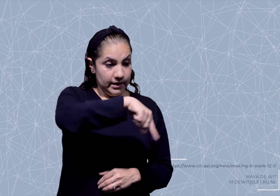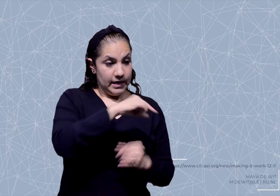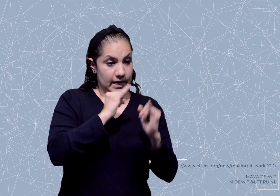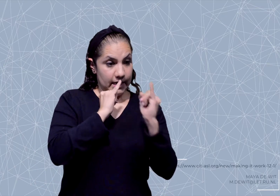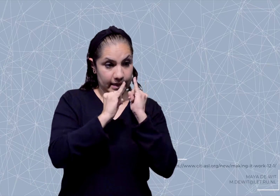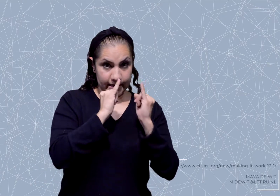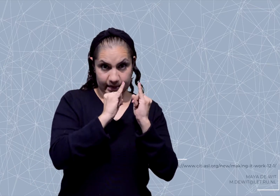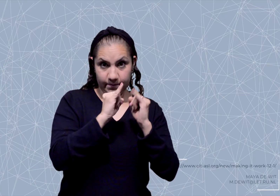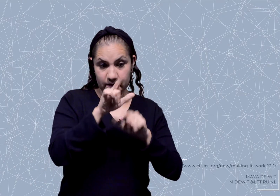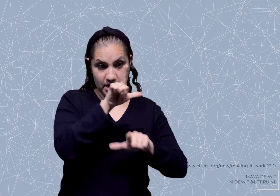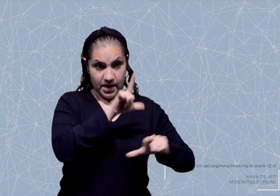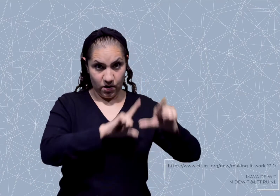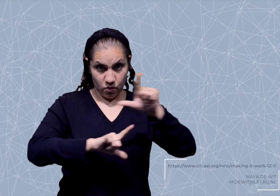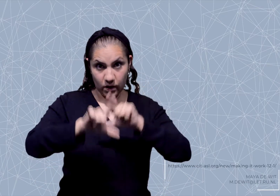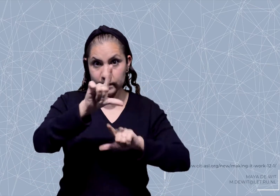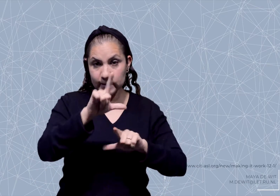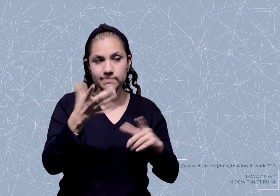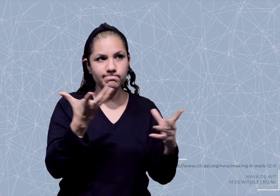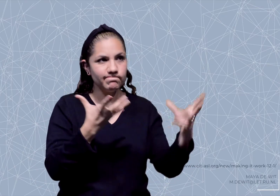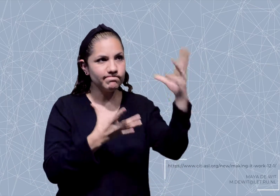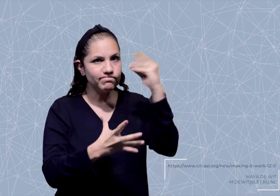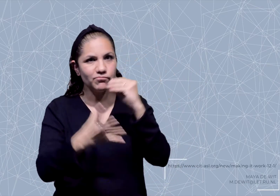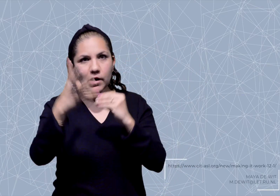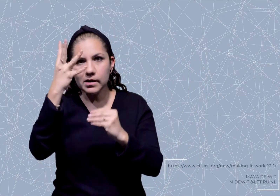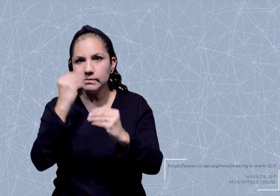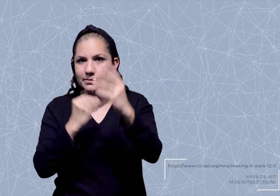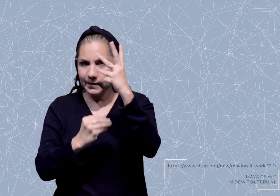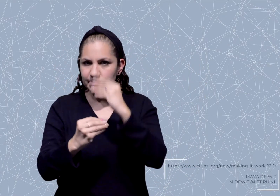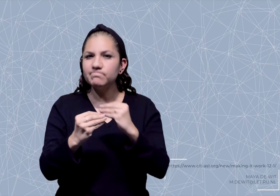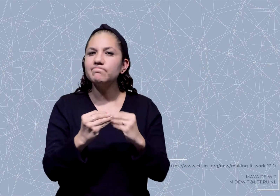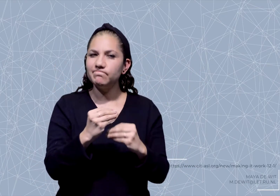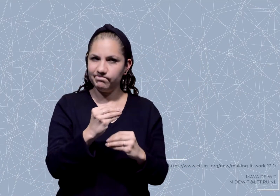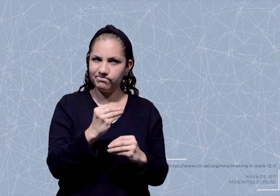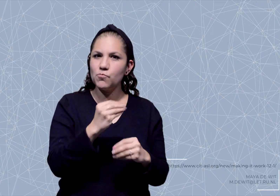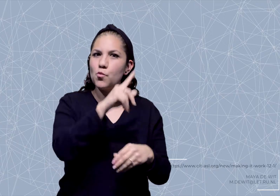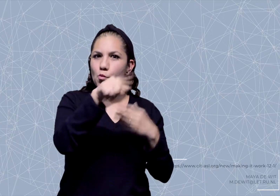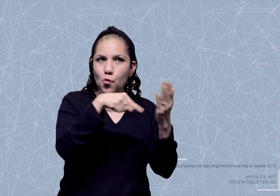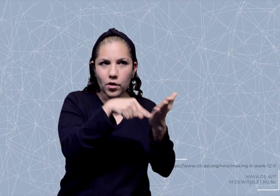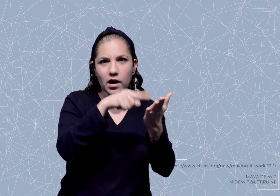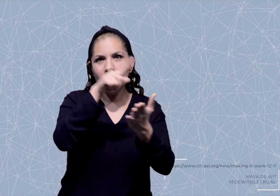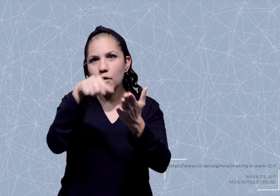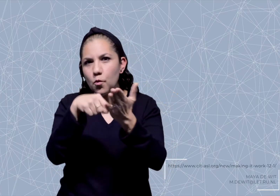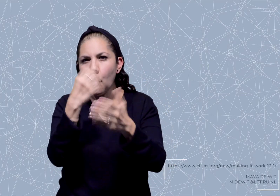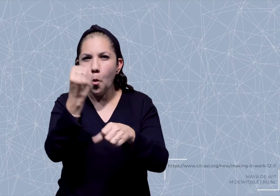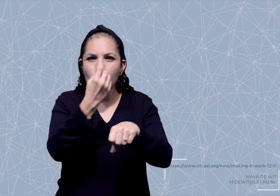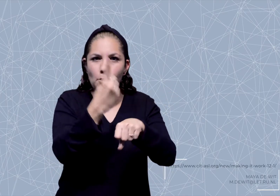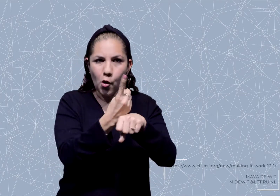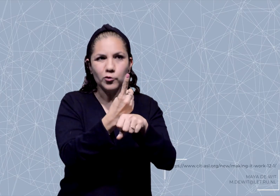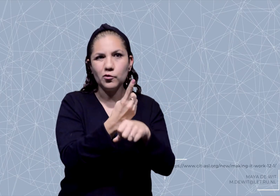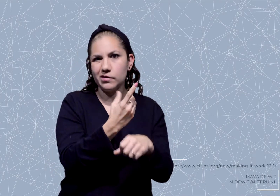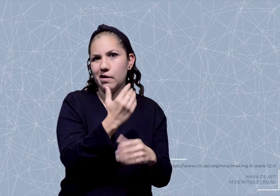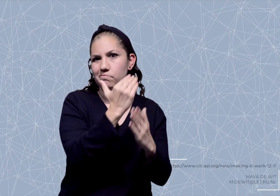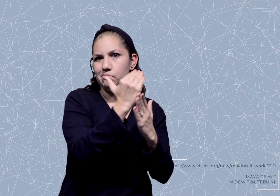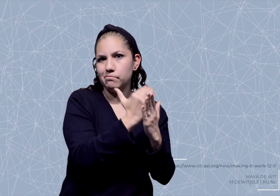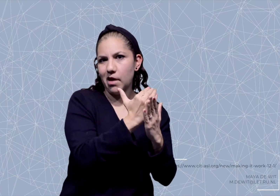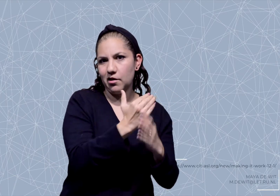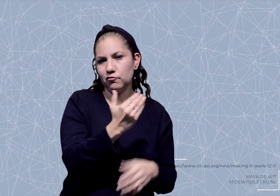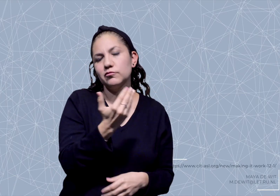En conclusión, los intérpretes de lenguas de señas tienen menores oportunidades para formarse como intérpretes